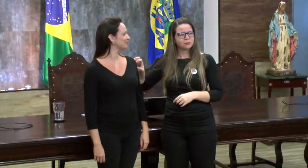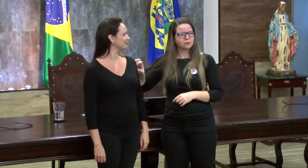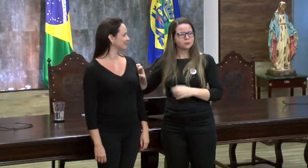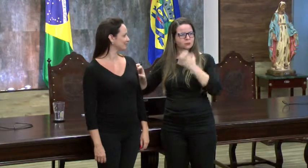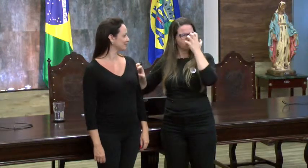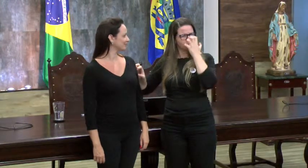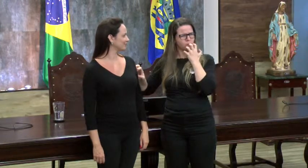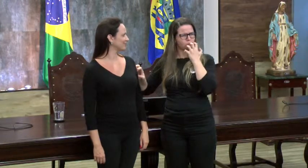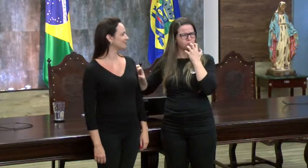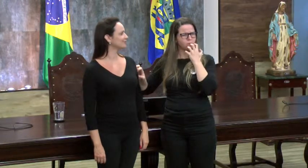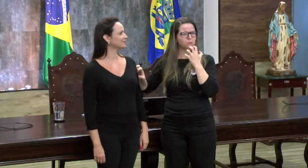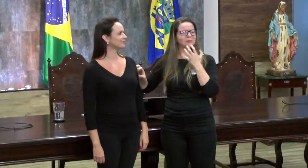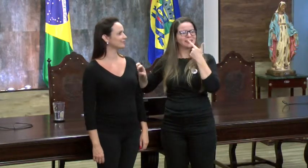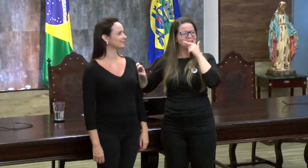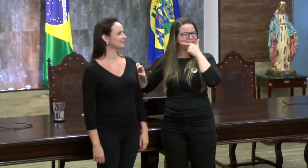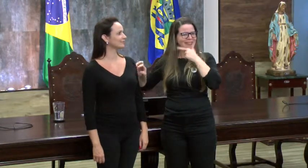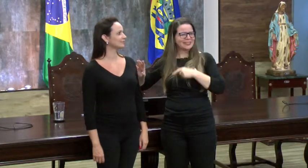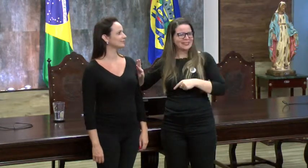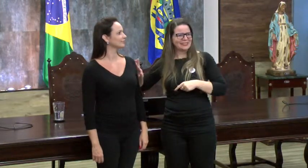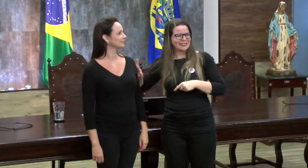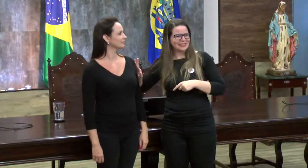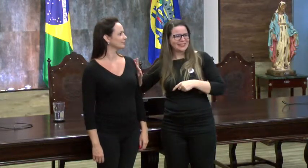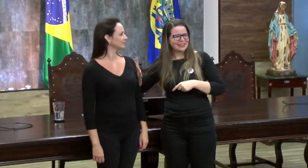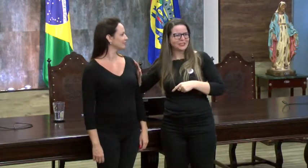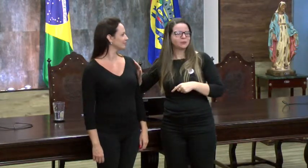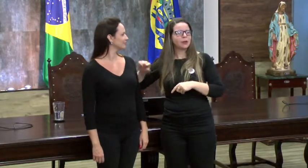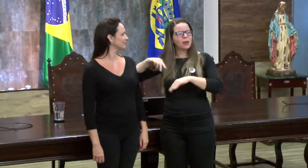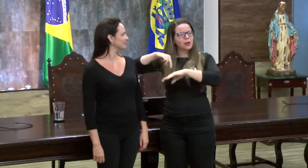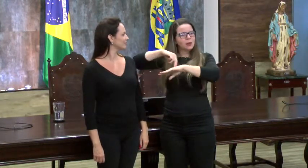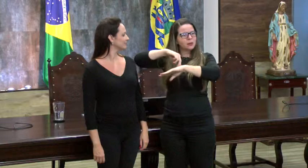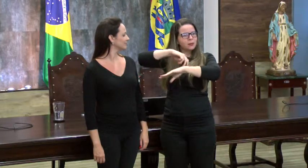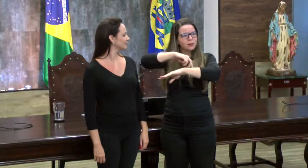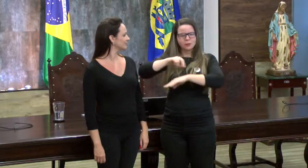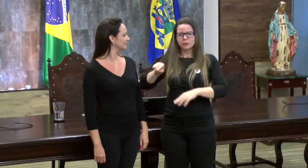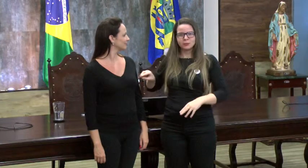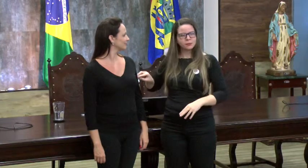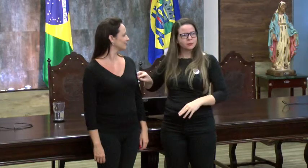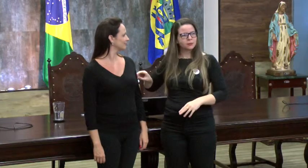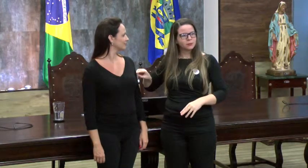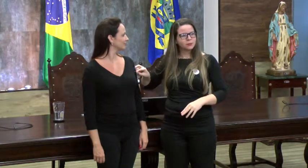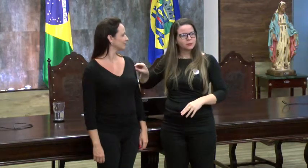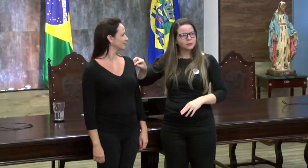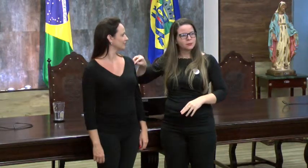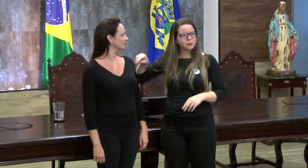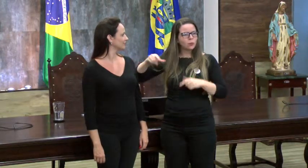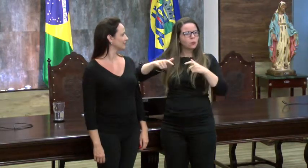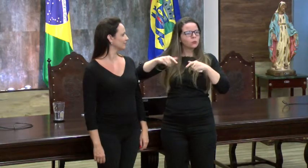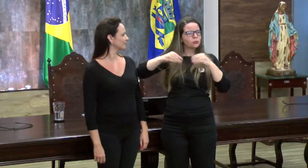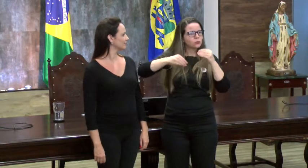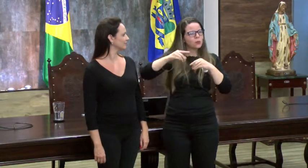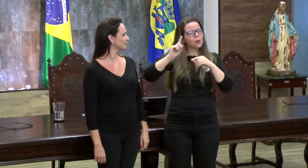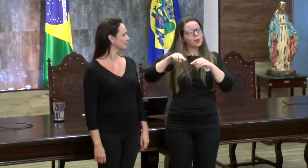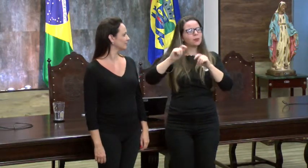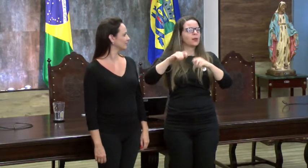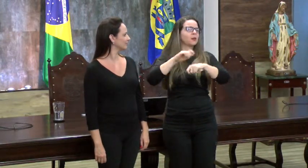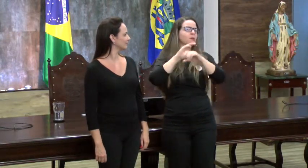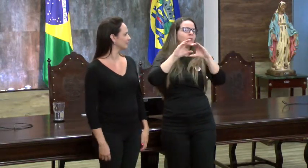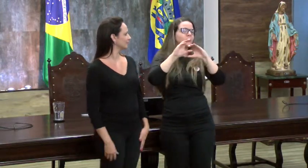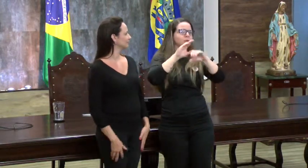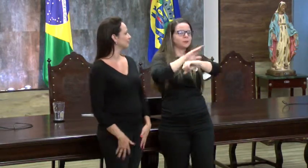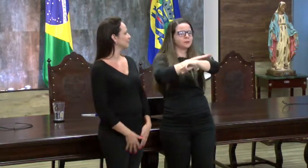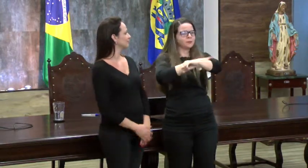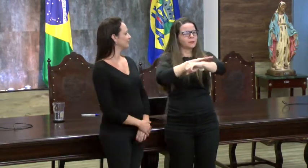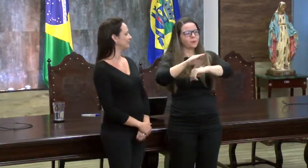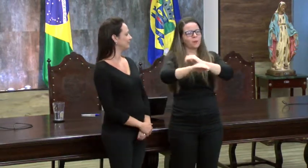Ou bravo, uma pessoa séria, uma pessoa sorrindo. Então, ou aqui, eu indico que houve